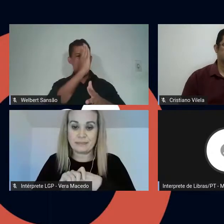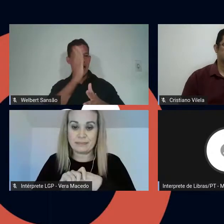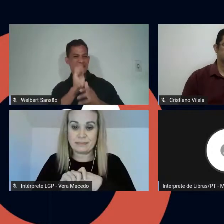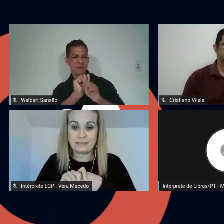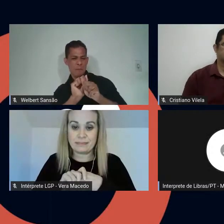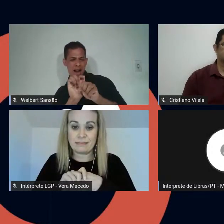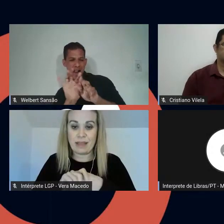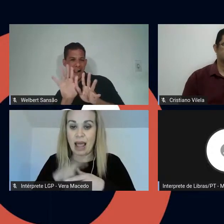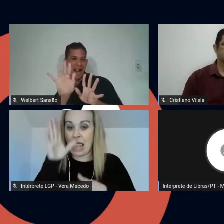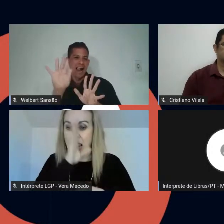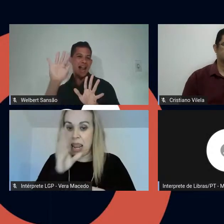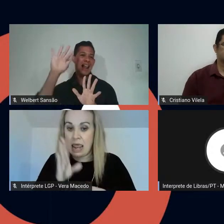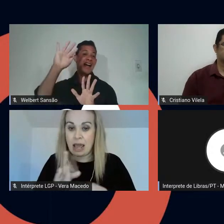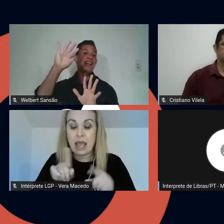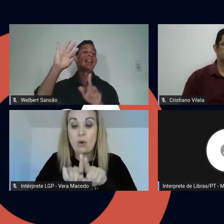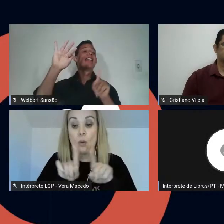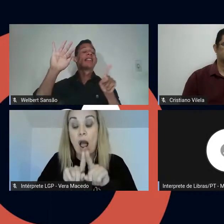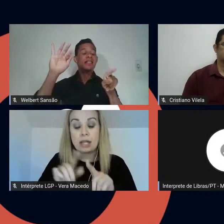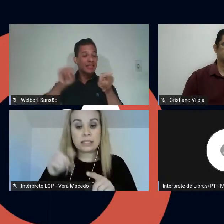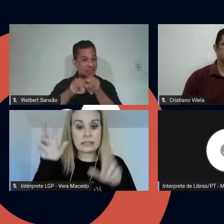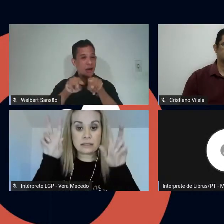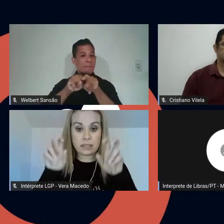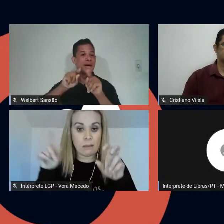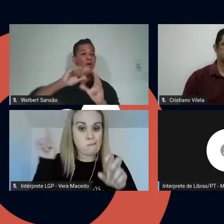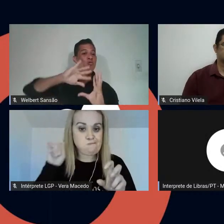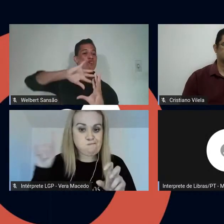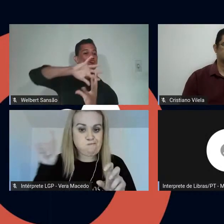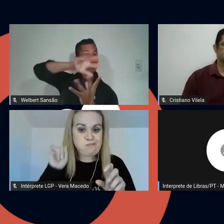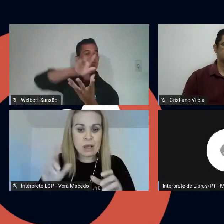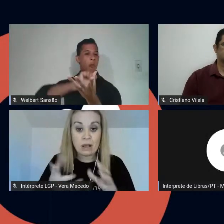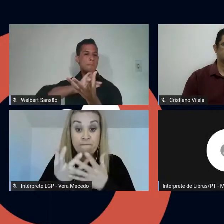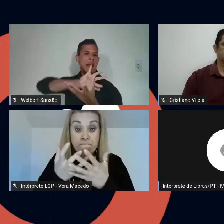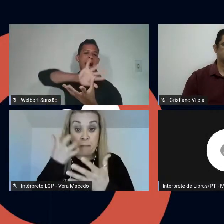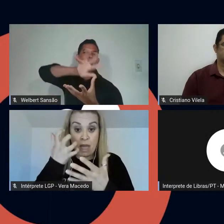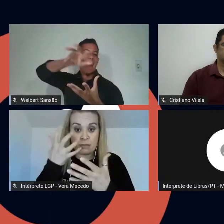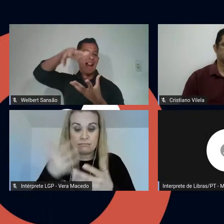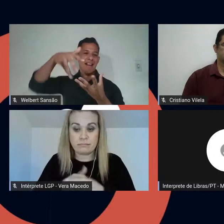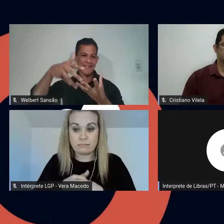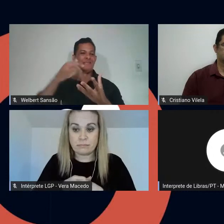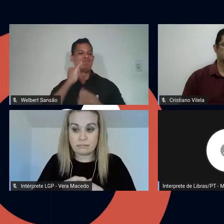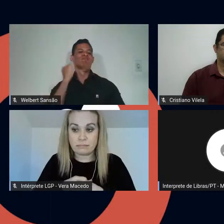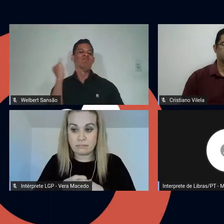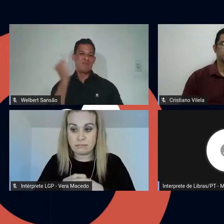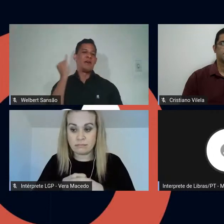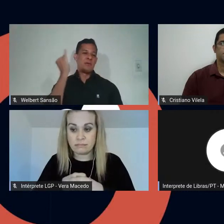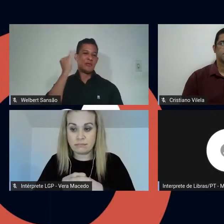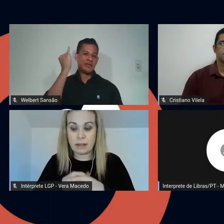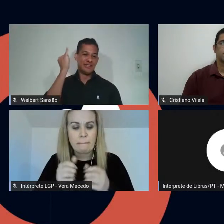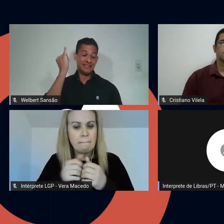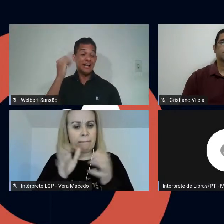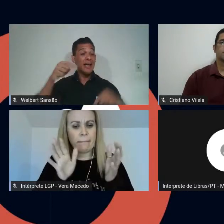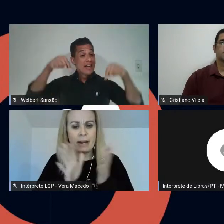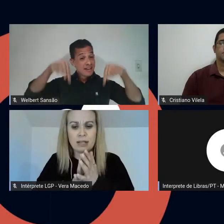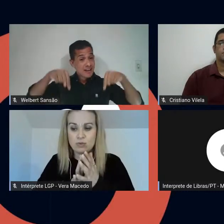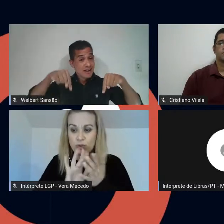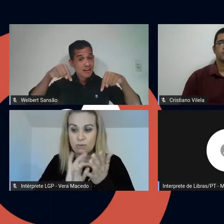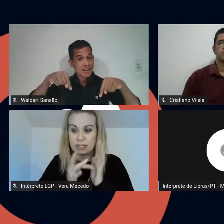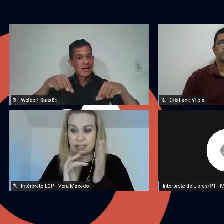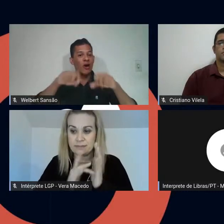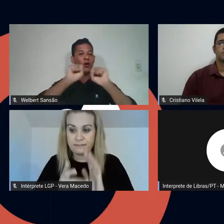tema que realmente é de grande importância, muito preponderante para todo o